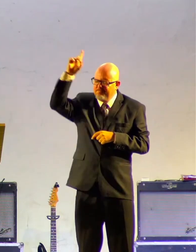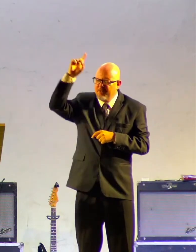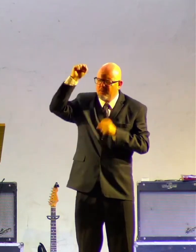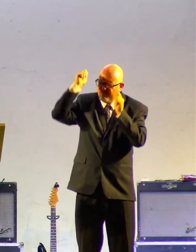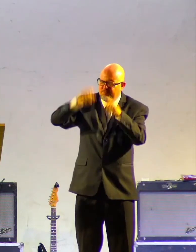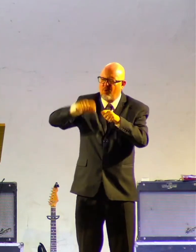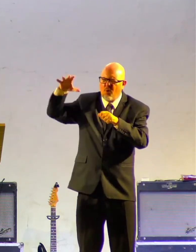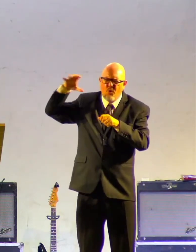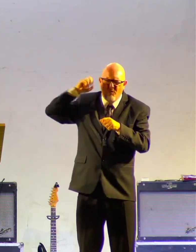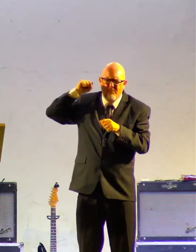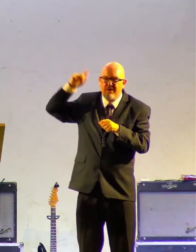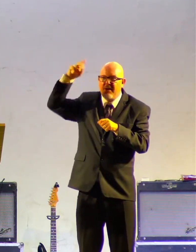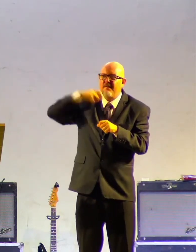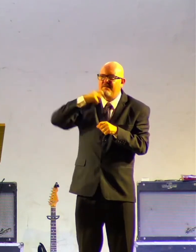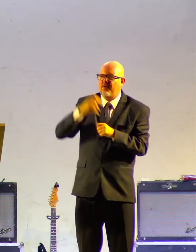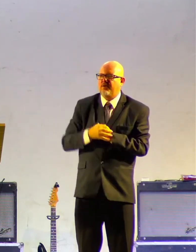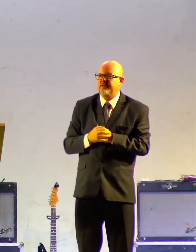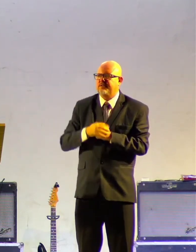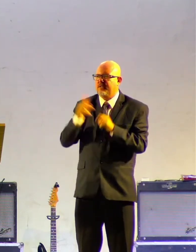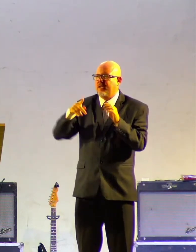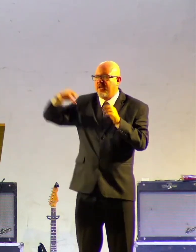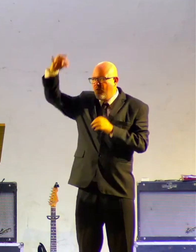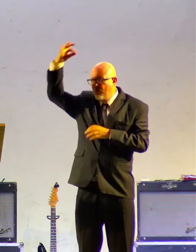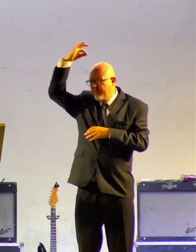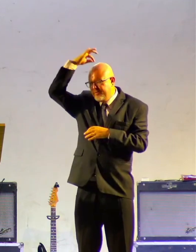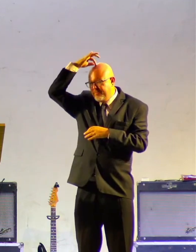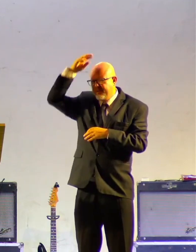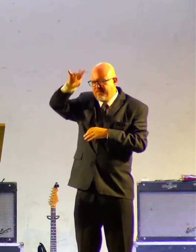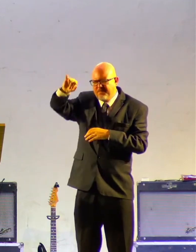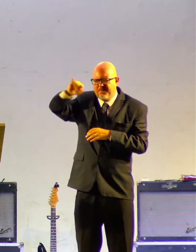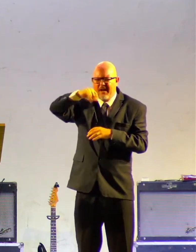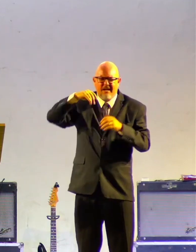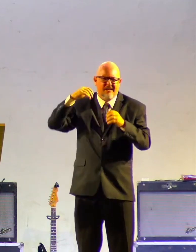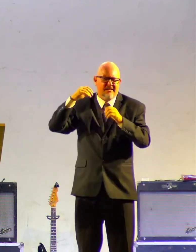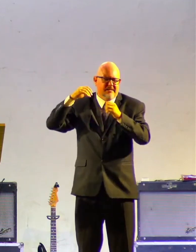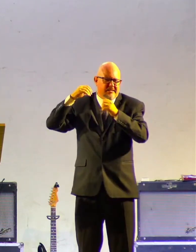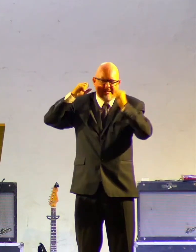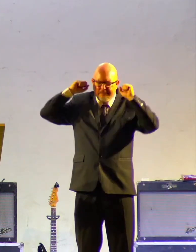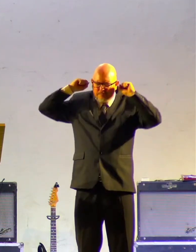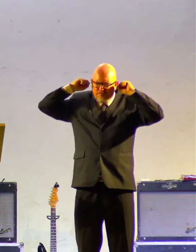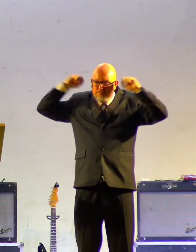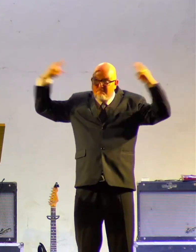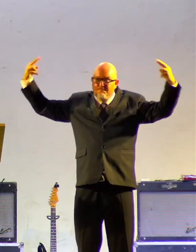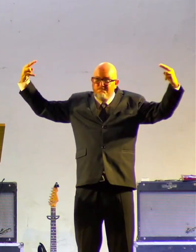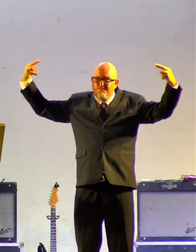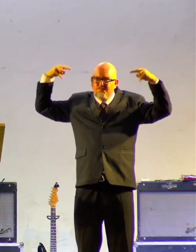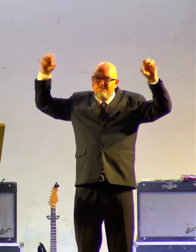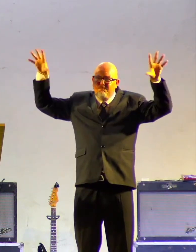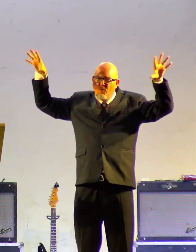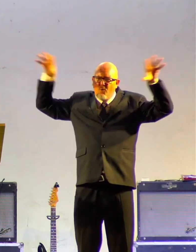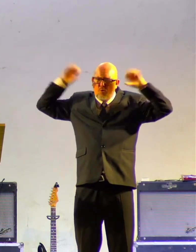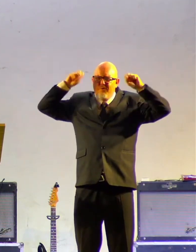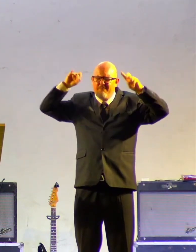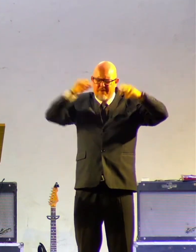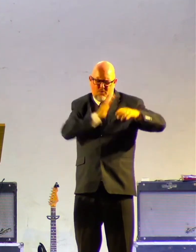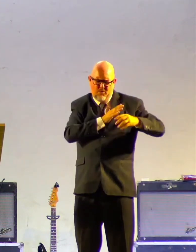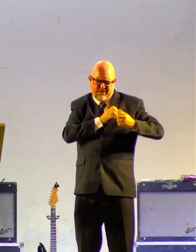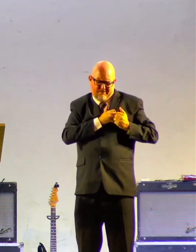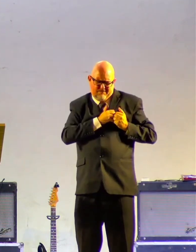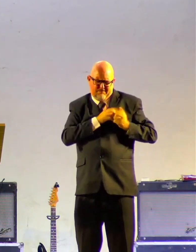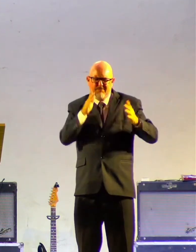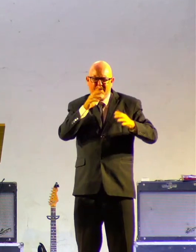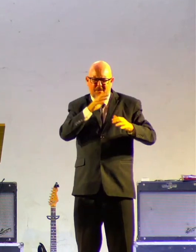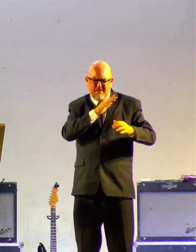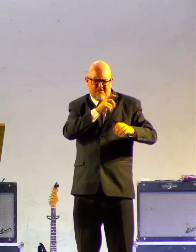ouvir esta voz do bom pastor, o próprio Espírito vai tirar o tampão dos ouvidos, vai tirar a venda dos olhos, vai tirar o coração de